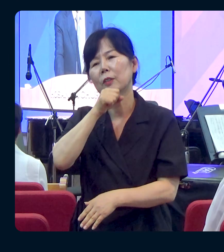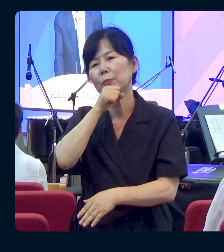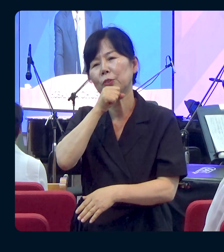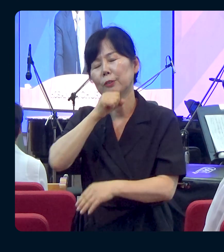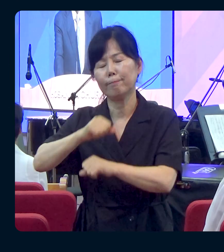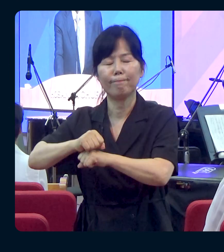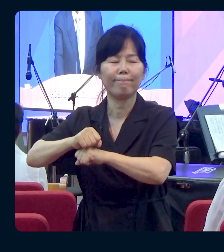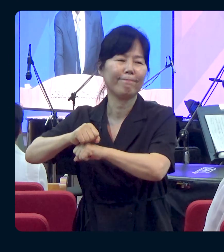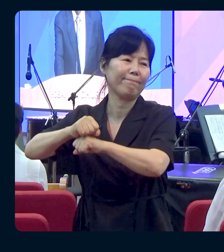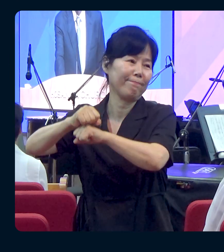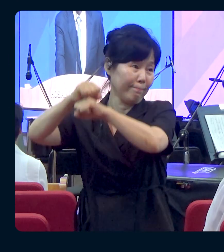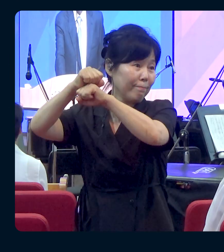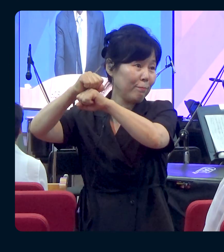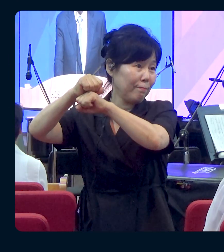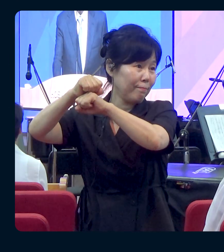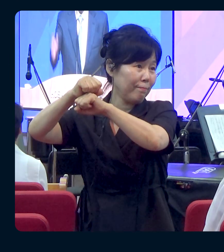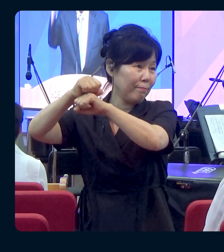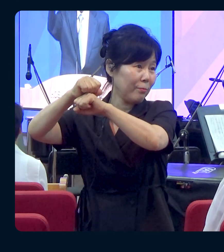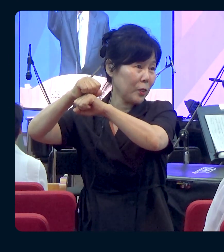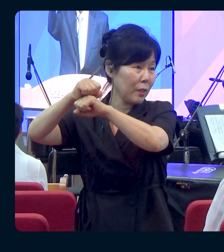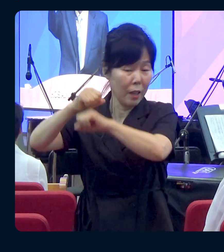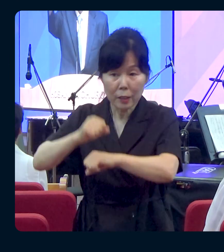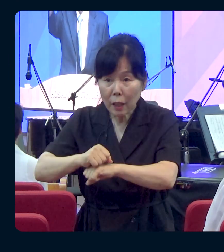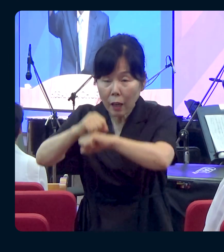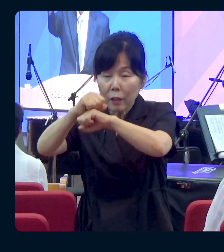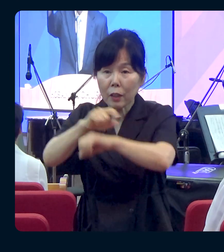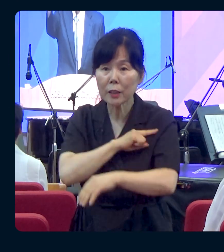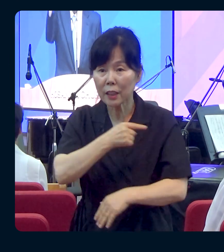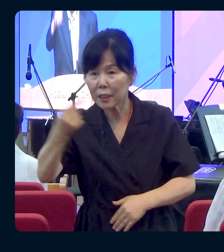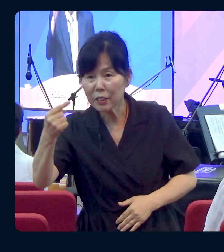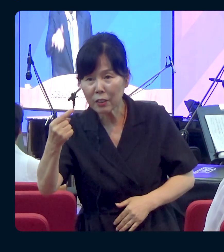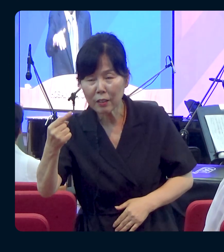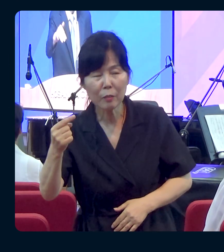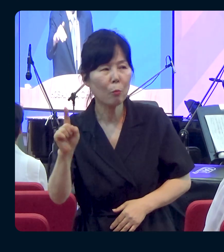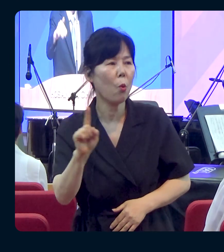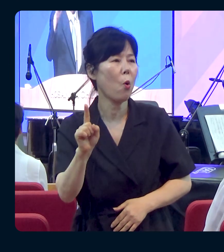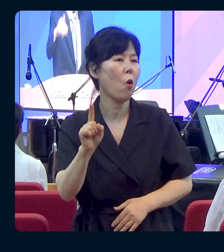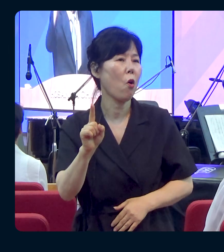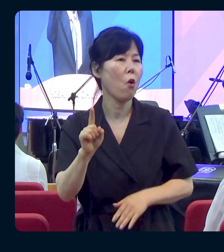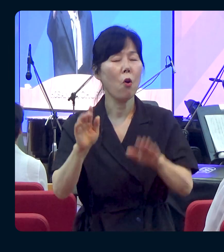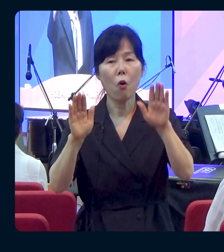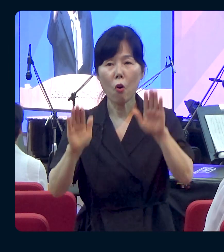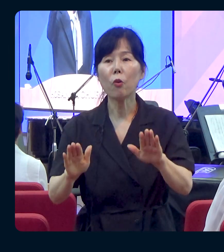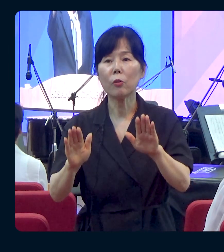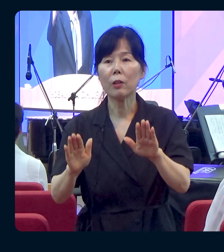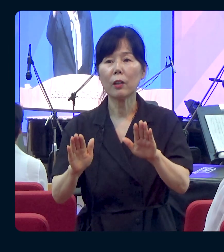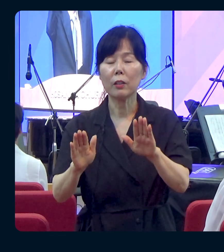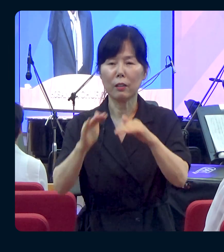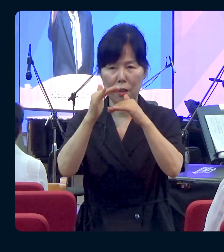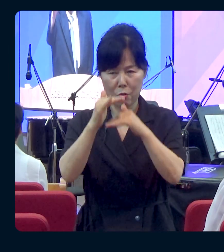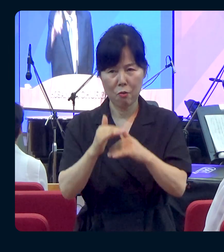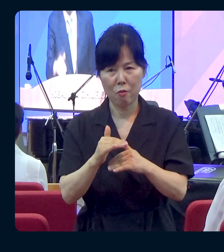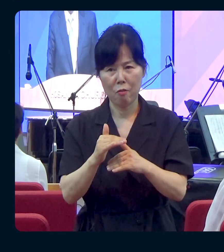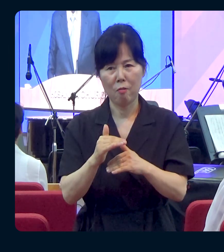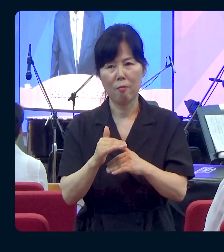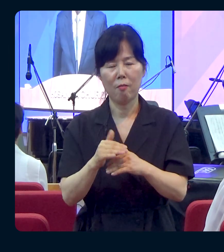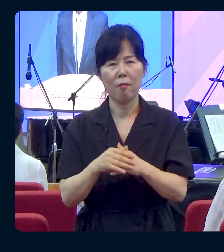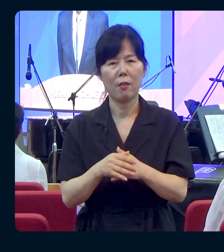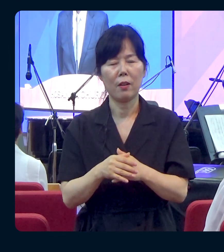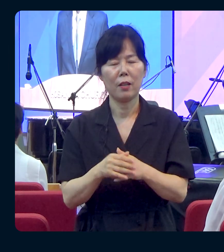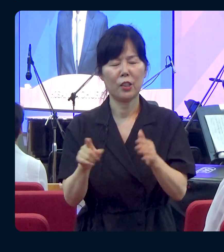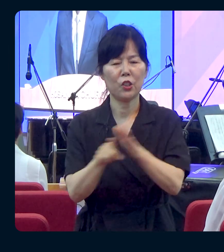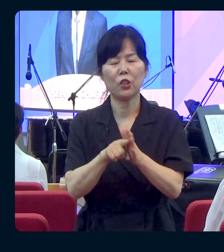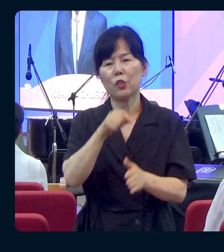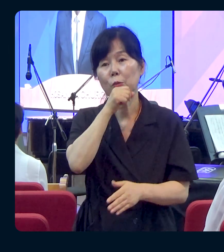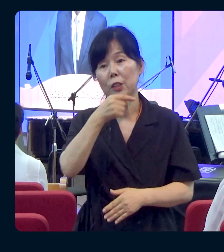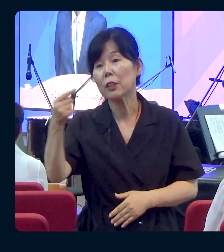것들이 다 영적 크레딧 스코어를 높이 쌓을 수 있는 것이지만, 그 중에 가장 높은 것은요, 오늘